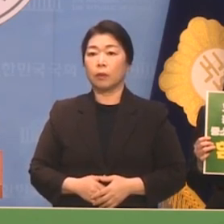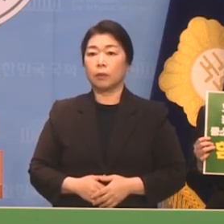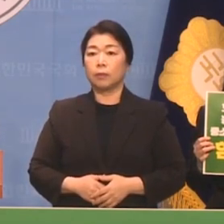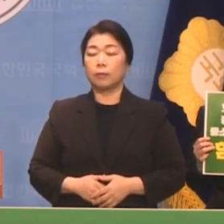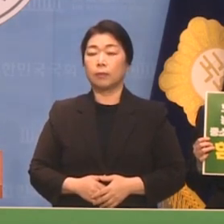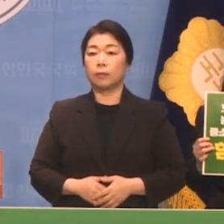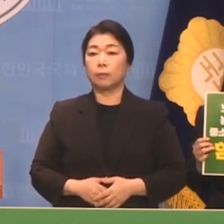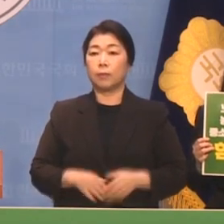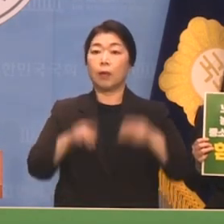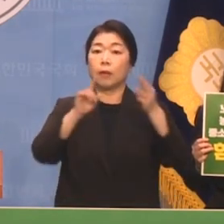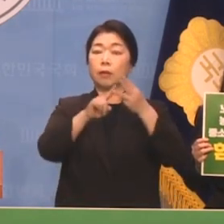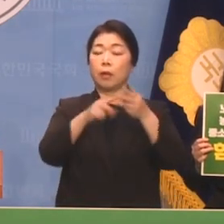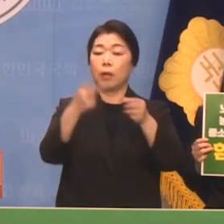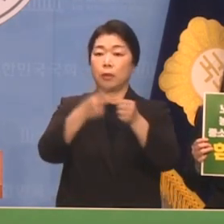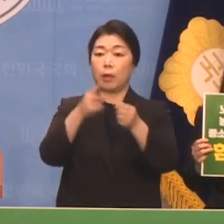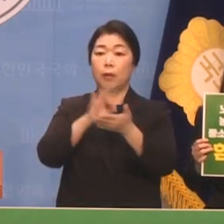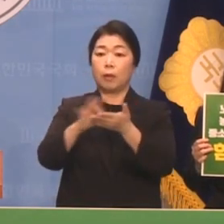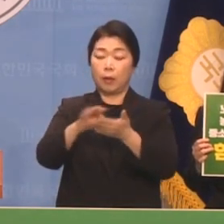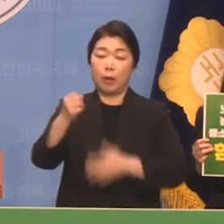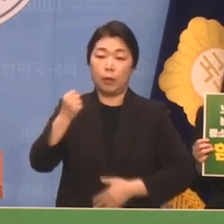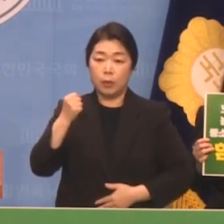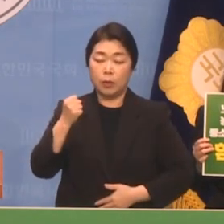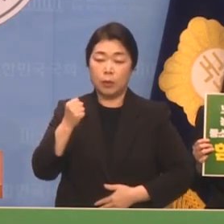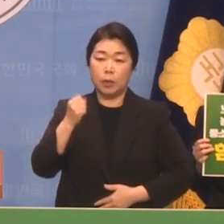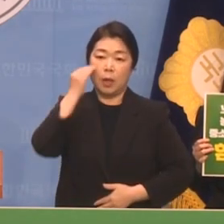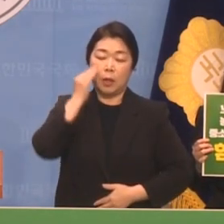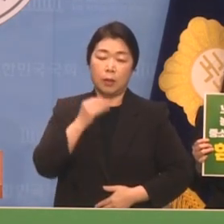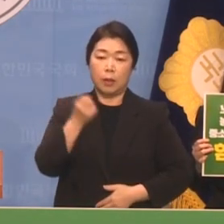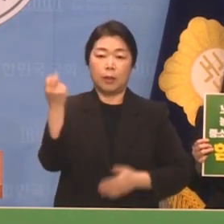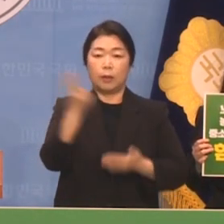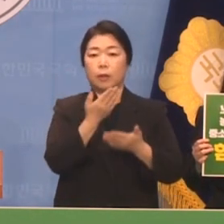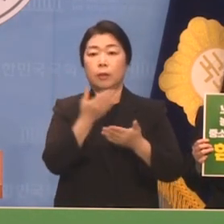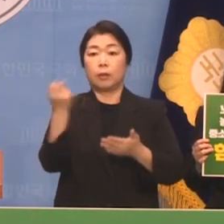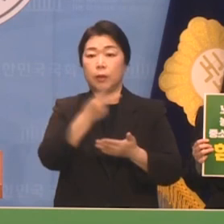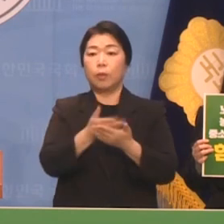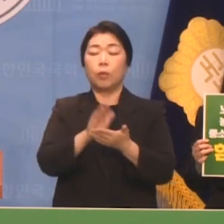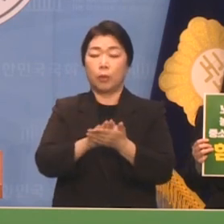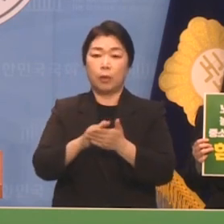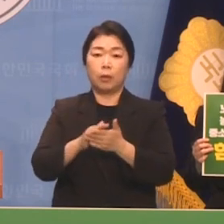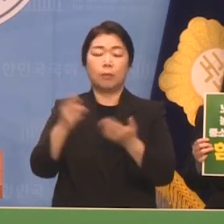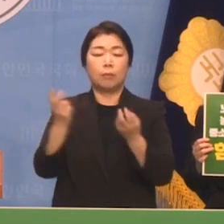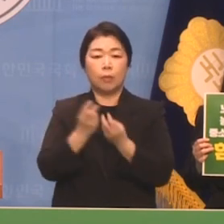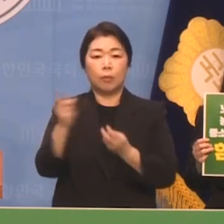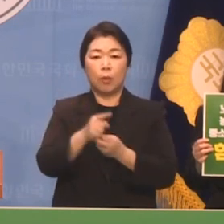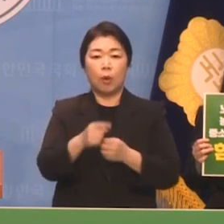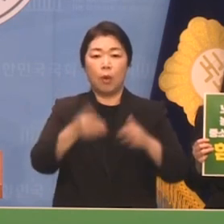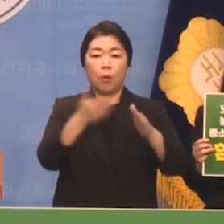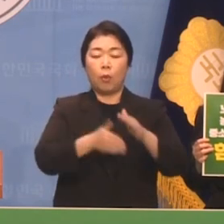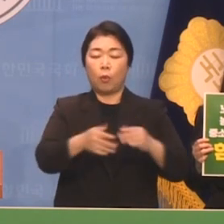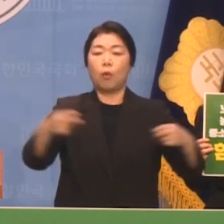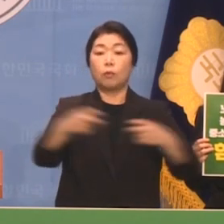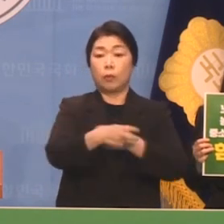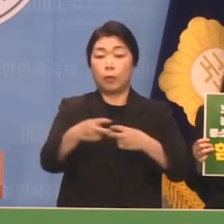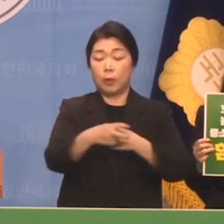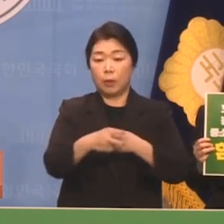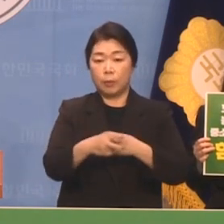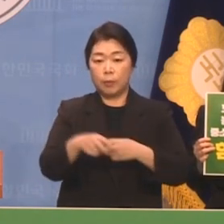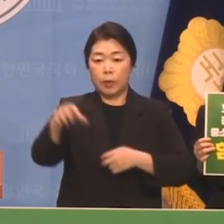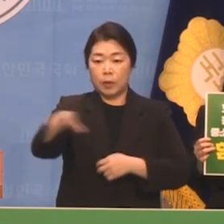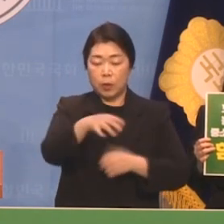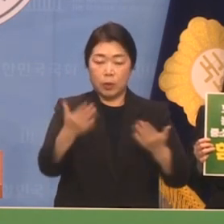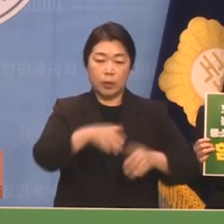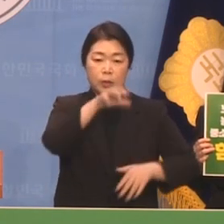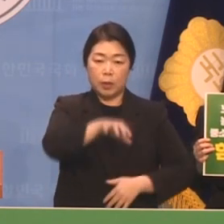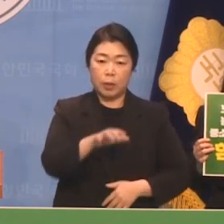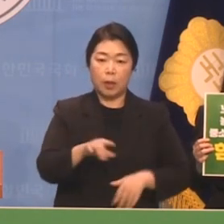네, 셋째, 재생에너지 그린 리모델링 공공교통 구축으로 기후위기 대응 지역 공동체와 지역 일자리